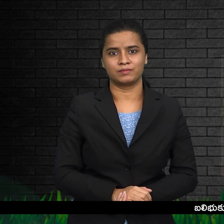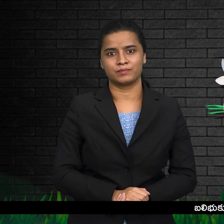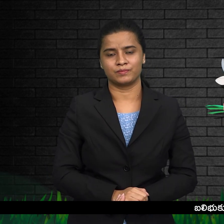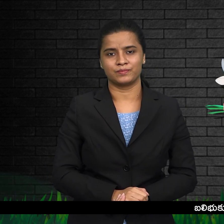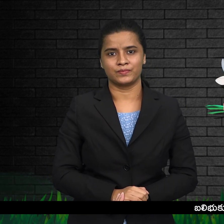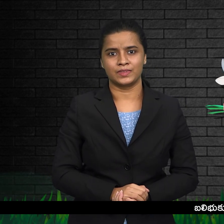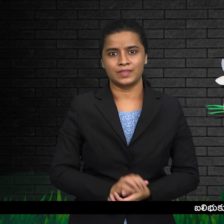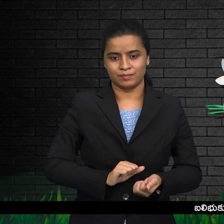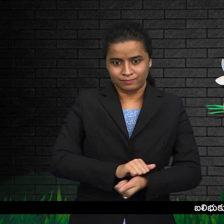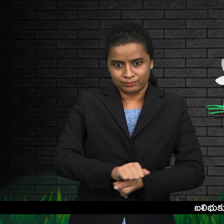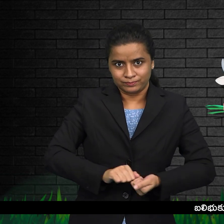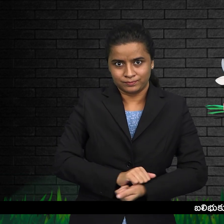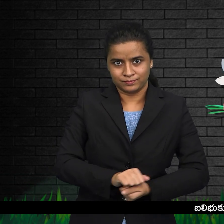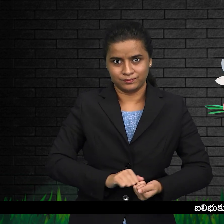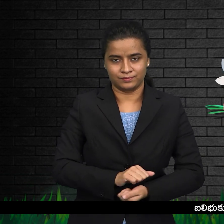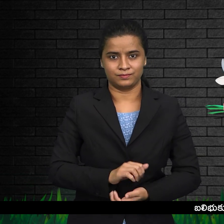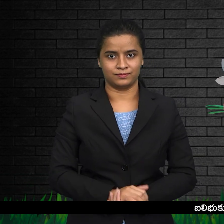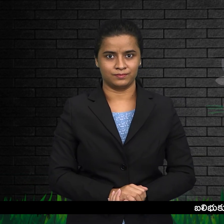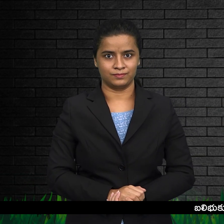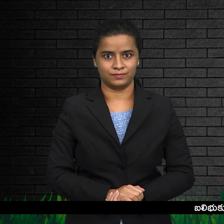బలిబుక్కు లేక మృత భక్షకాలు,